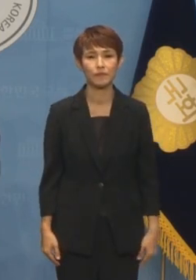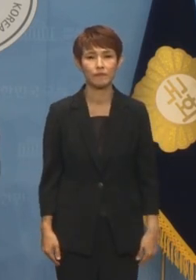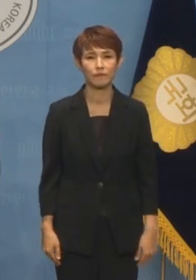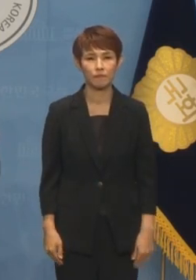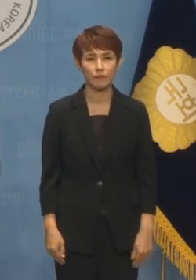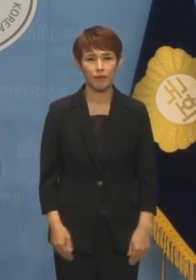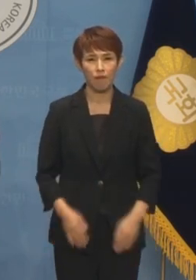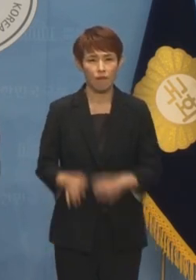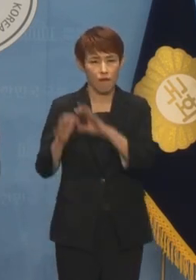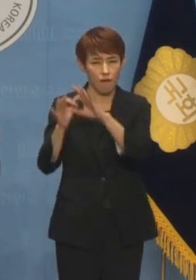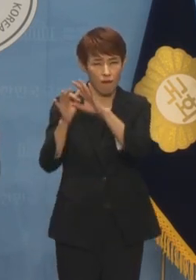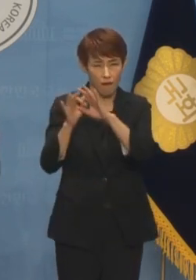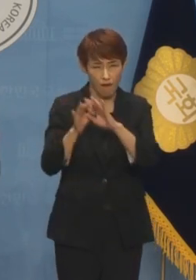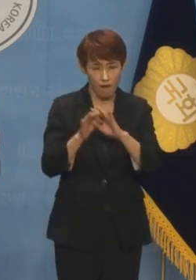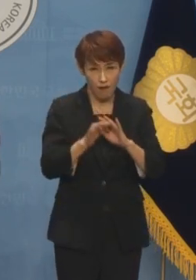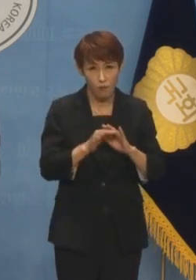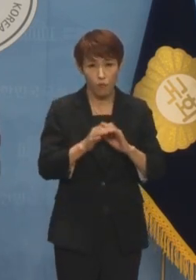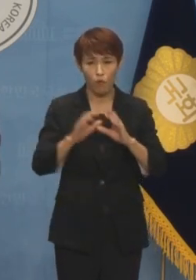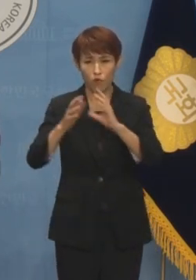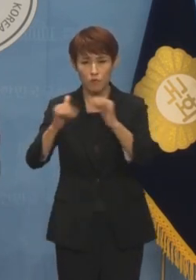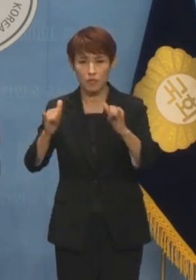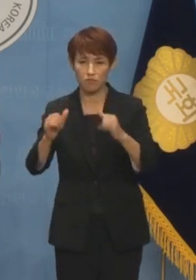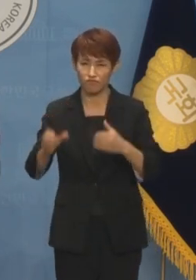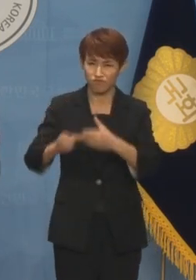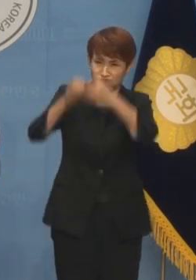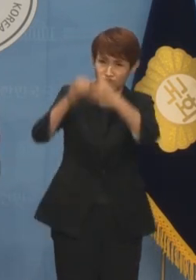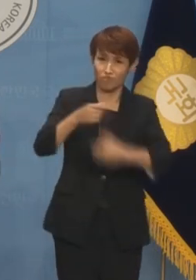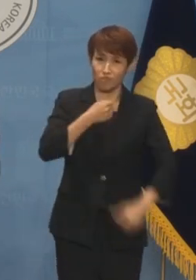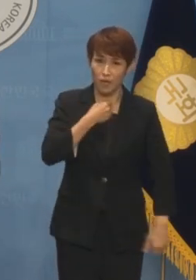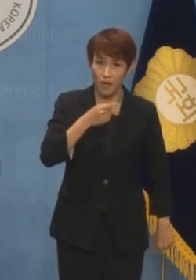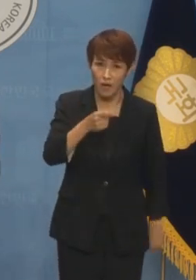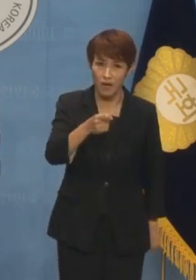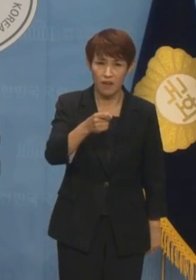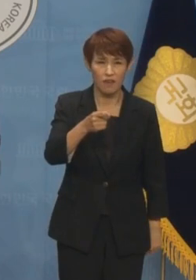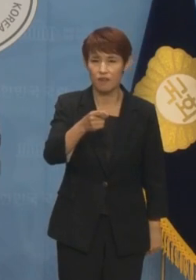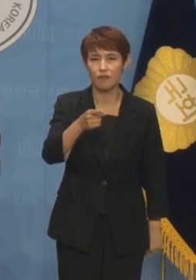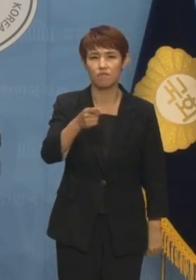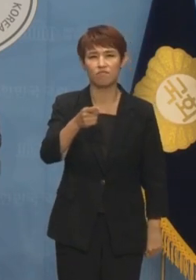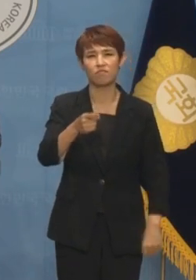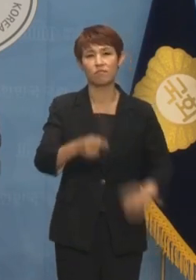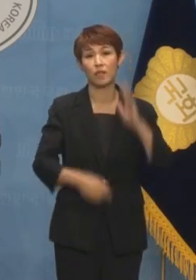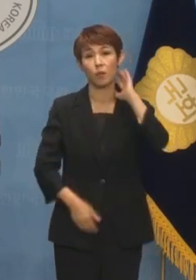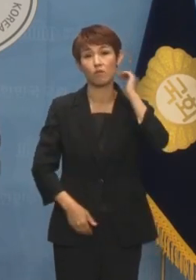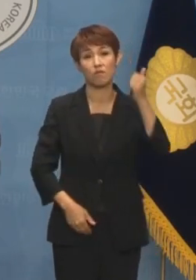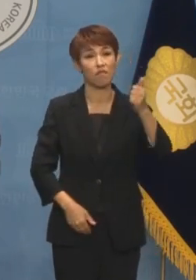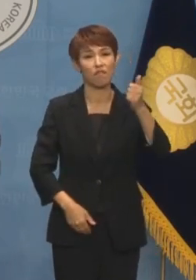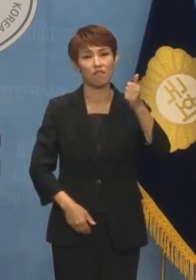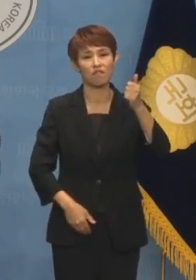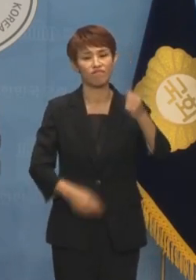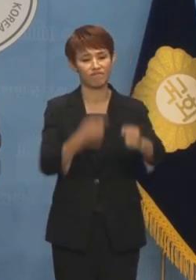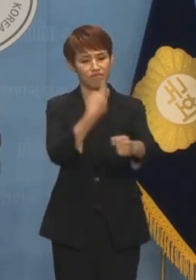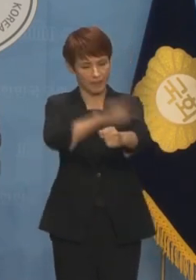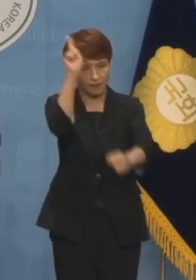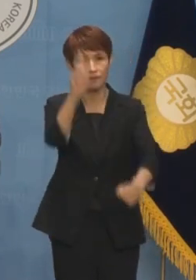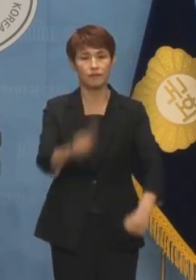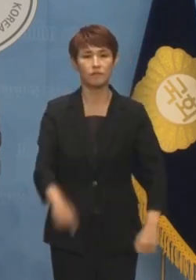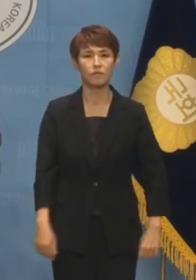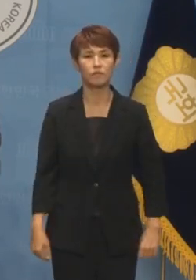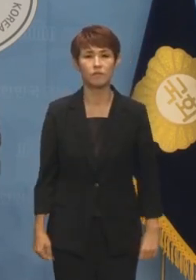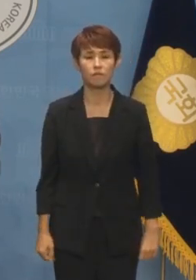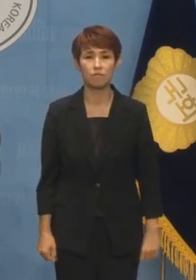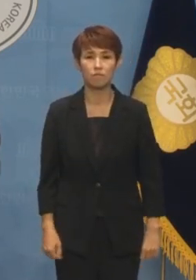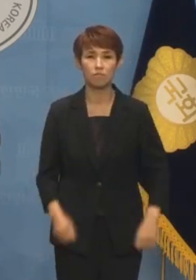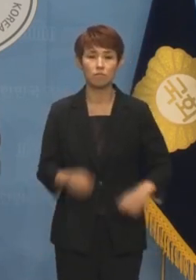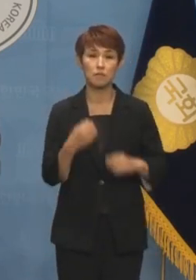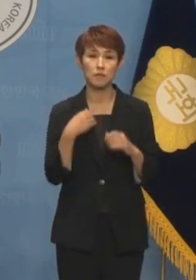이렇게 계속해서 국민에게 맞서겠다면 더 이상 대통령이 아닙니다.